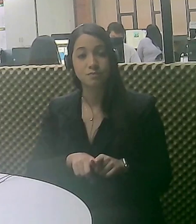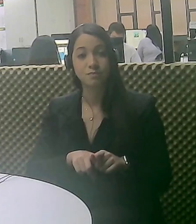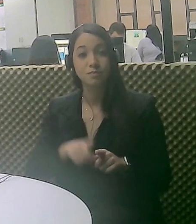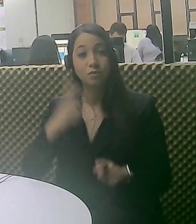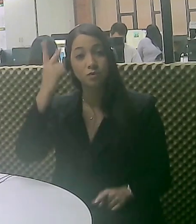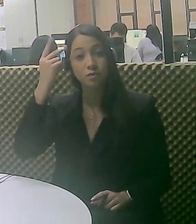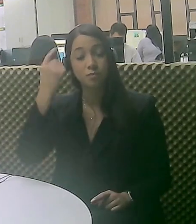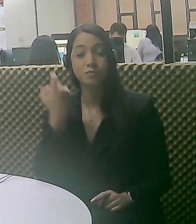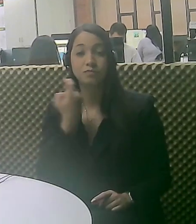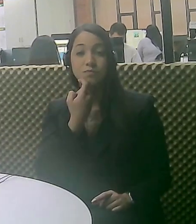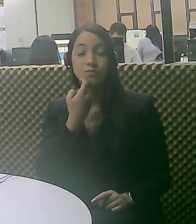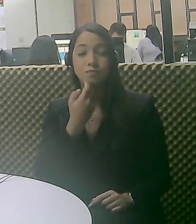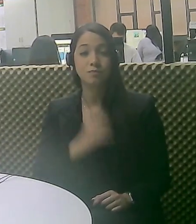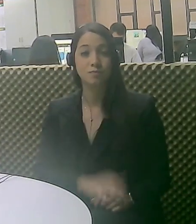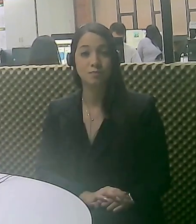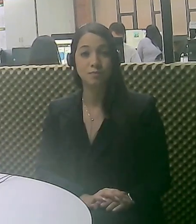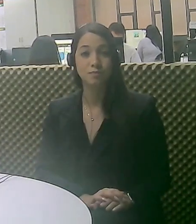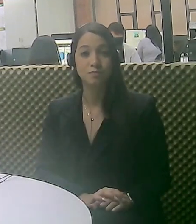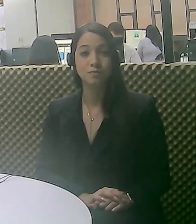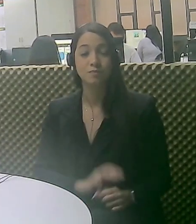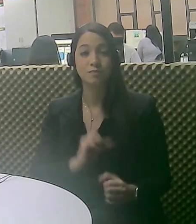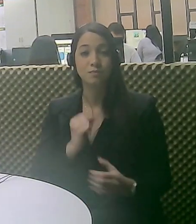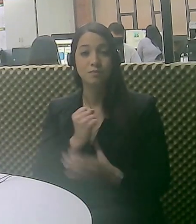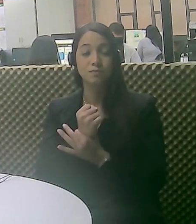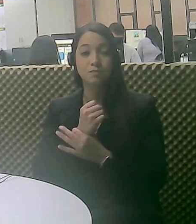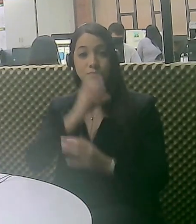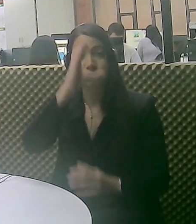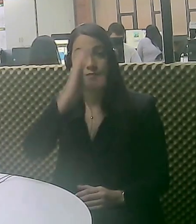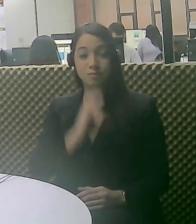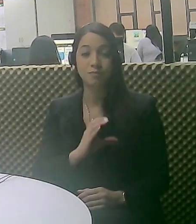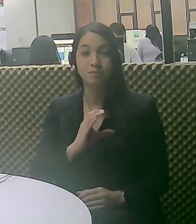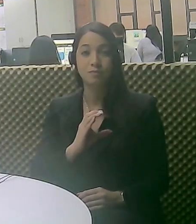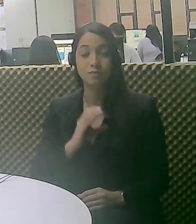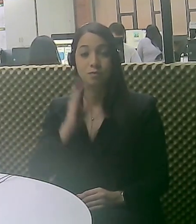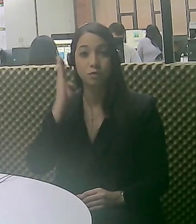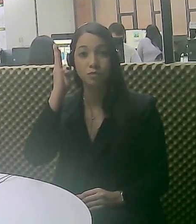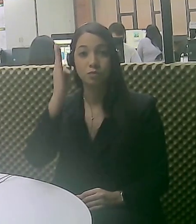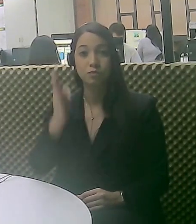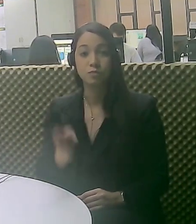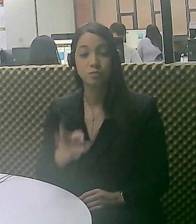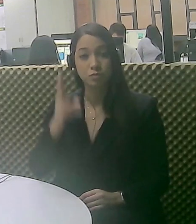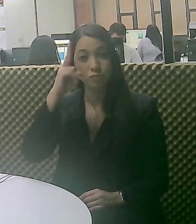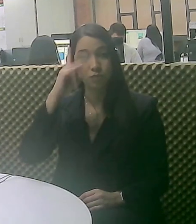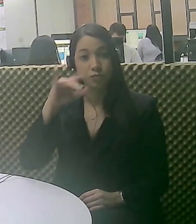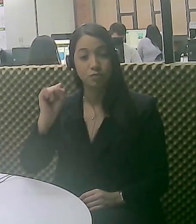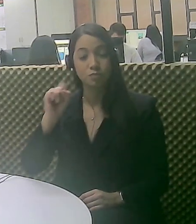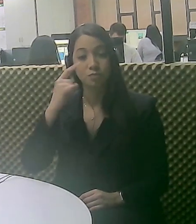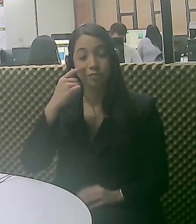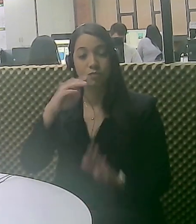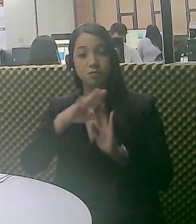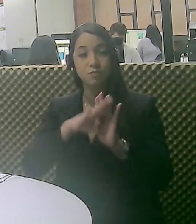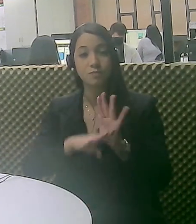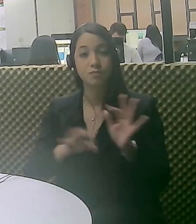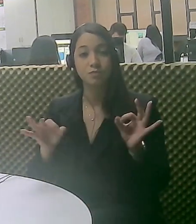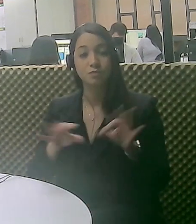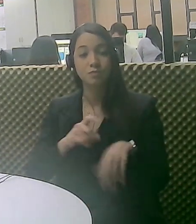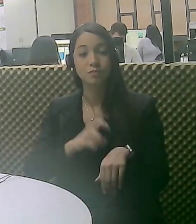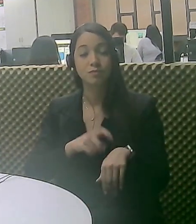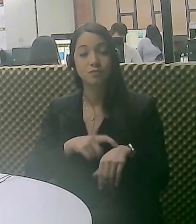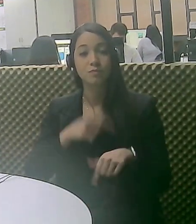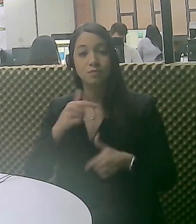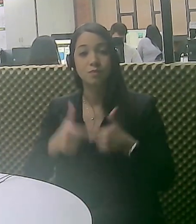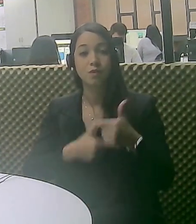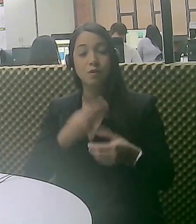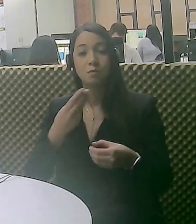funcionamento normal na sexta. A Defesa Civil trabalhará em regime de plantão nos dois dias. Confira a lista completa com os horários dos